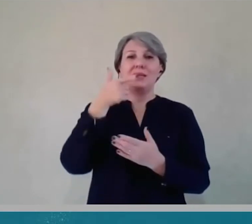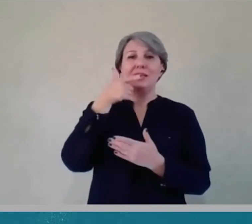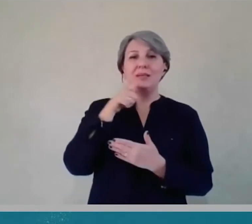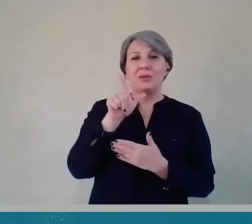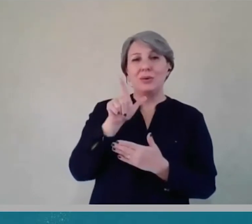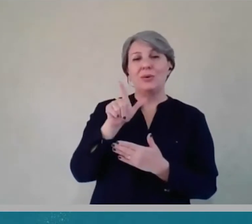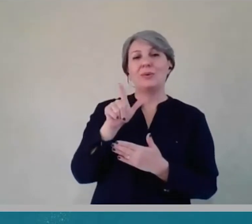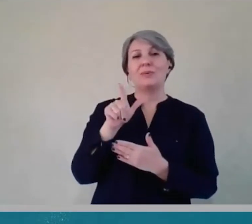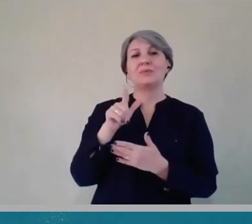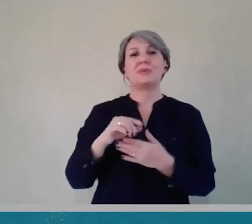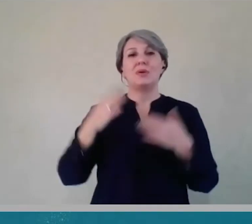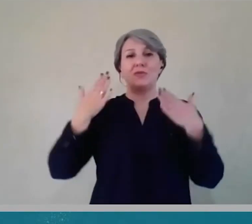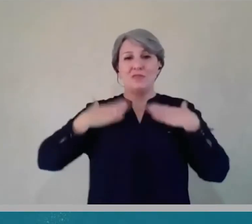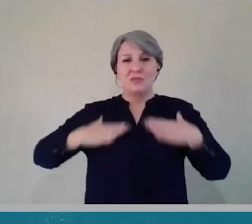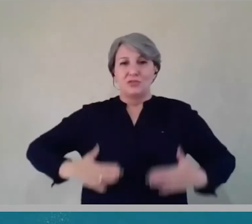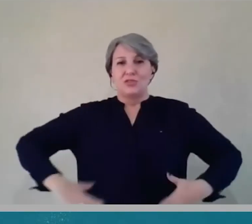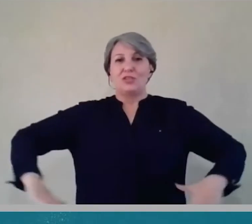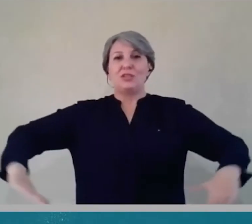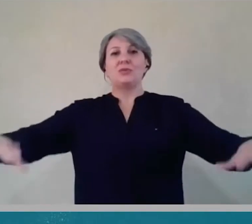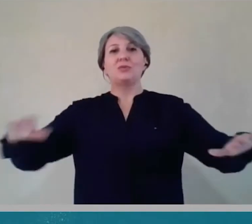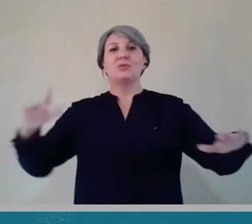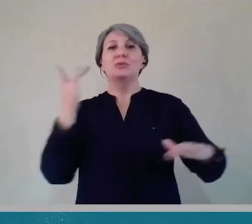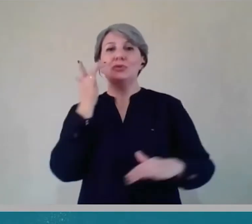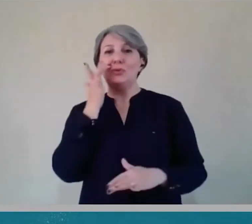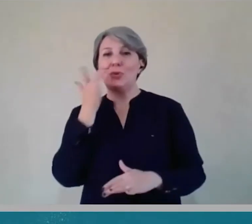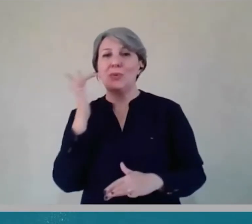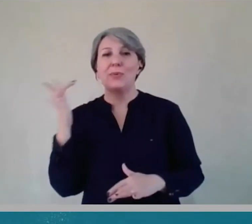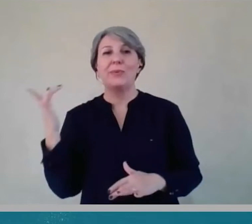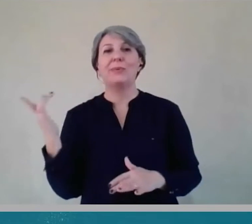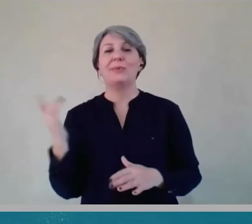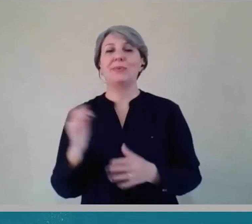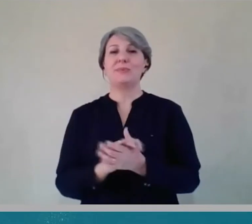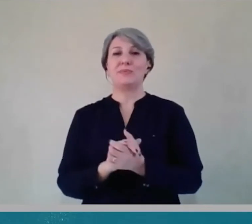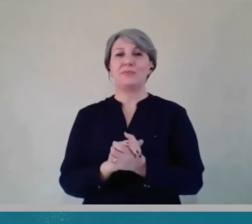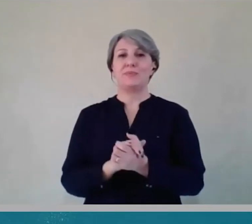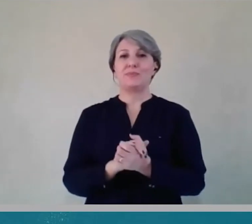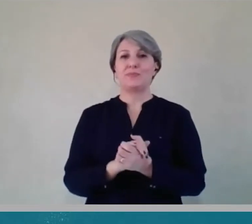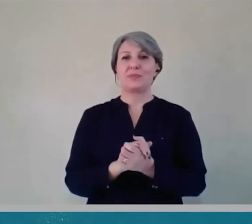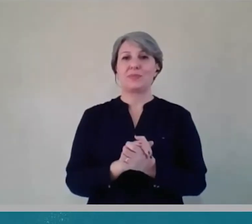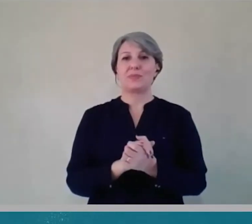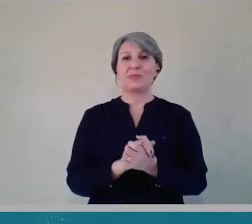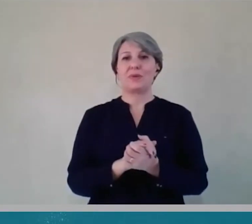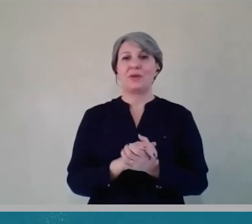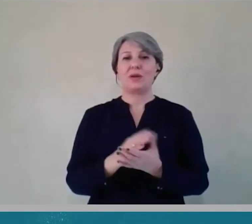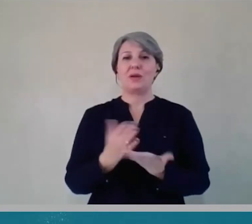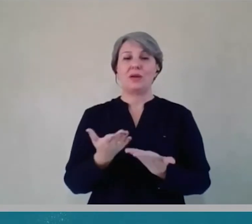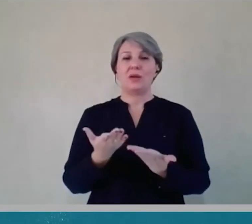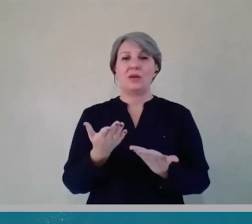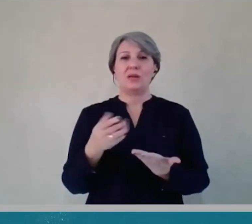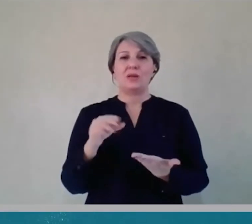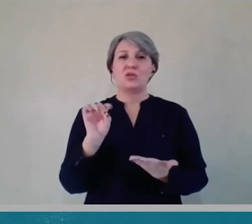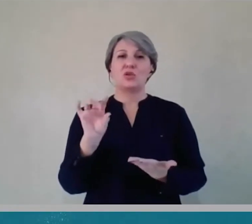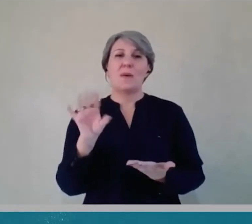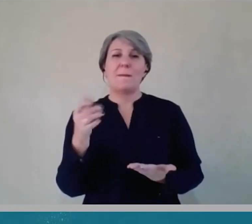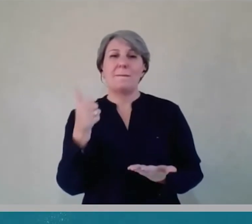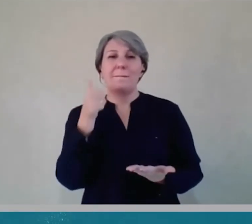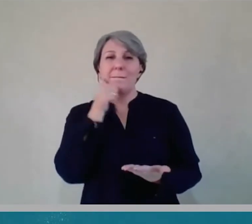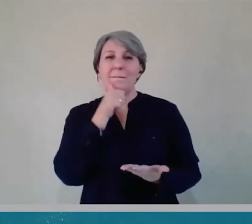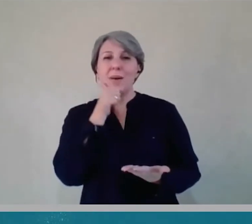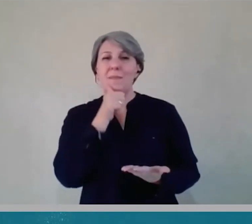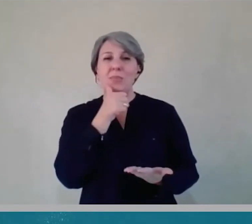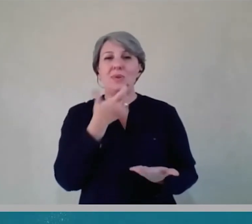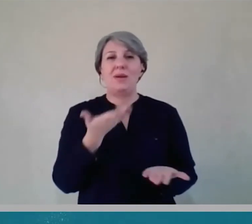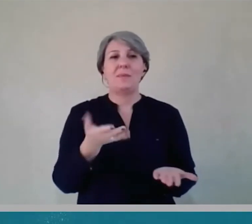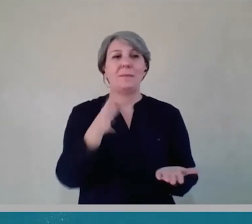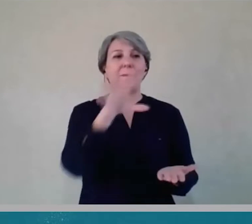de preparação. Não é assim para o rei, não. Pega uma mulher, pronto, já se torna a esposa. Não, passa um